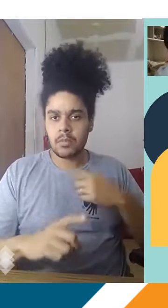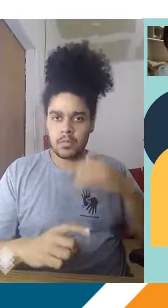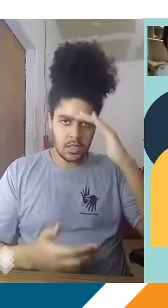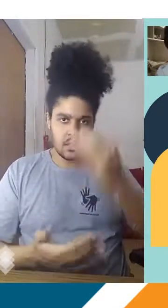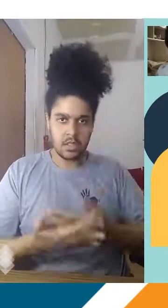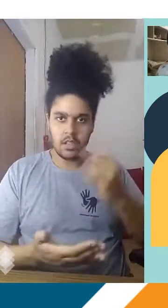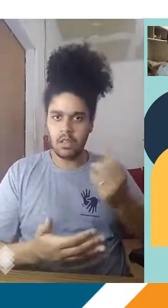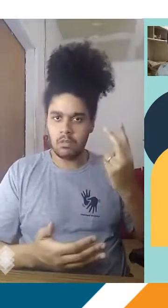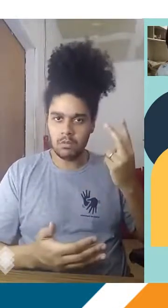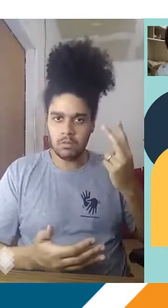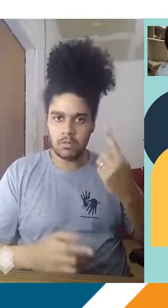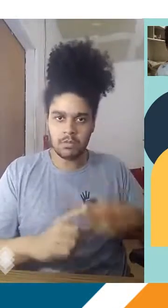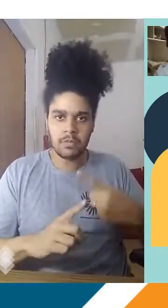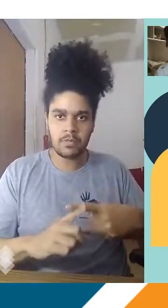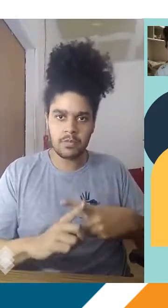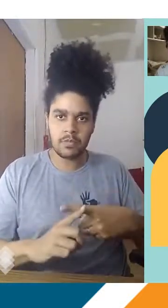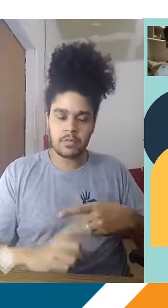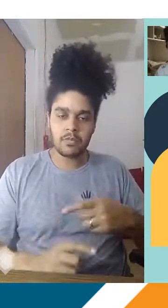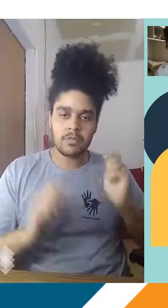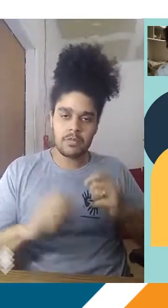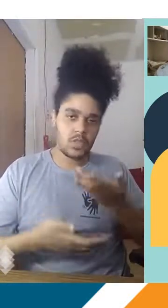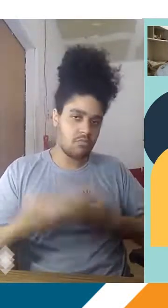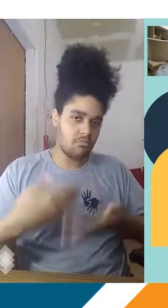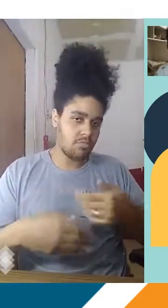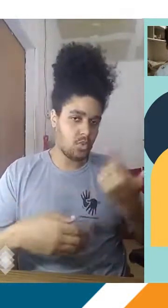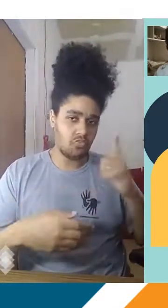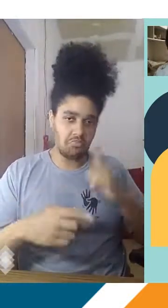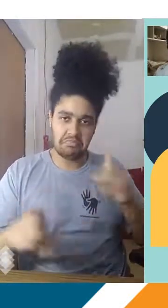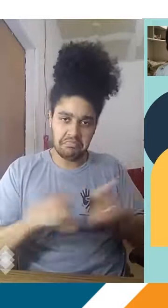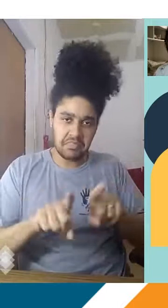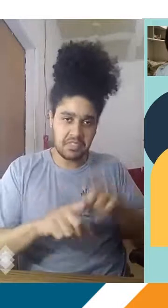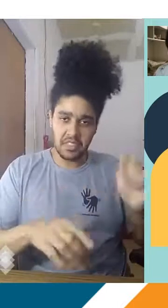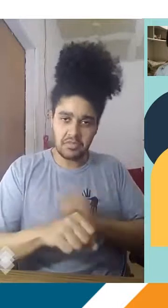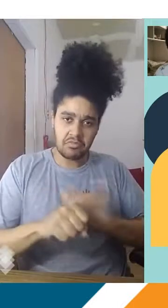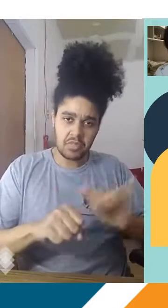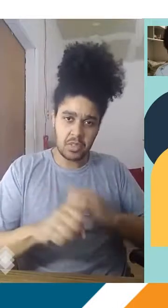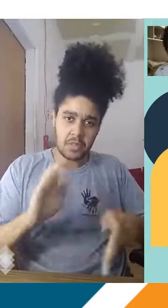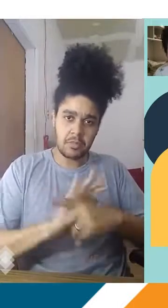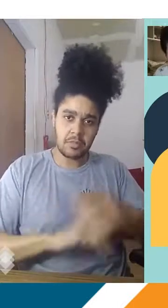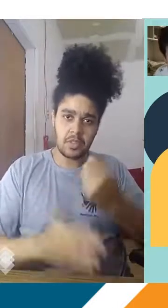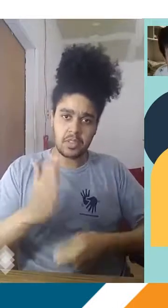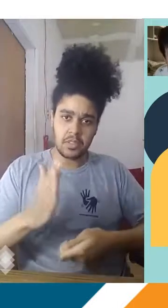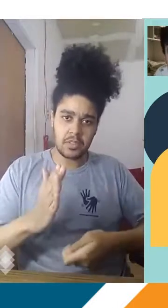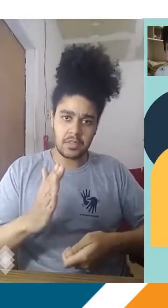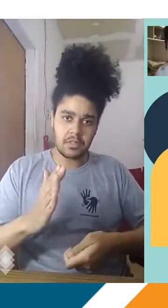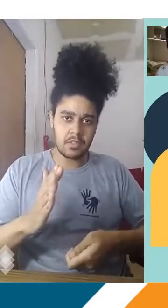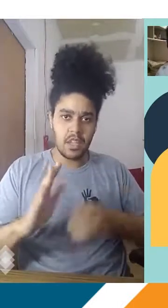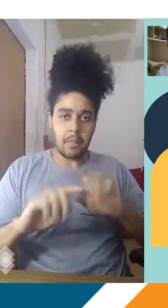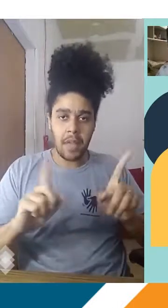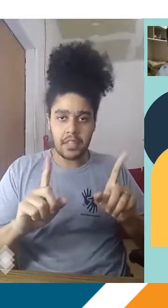que a minha tese é válida. E pode ser outra relação lógica também, essa aqui foi só a estratégia adotada pelo